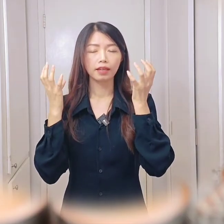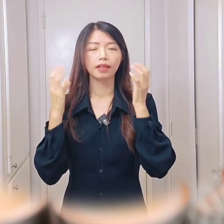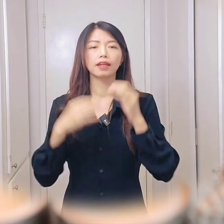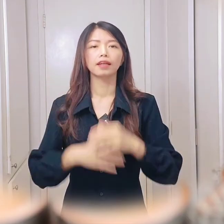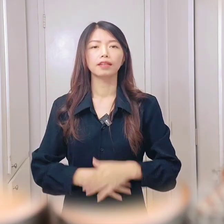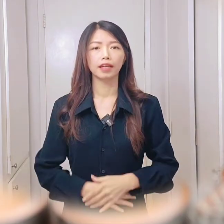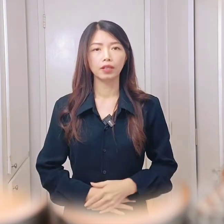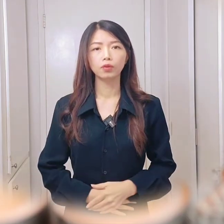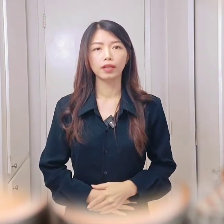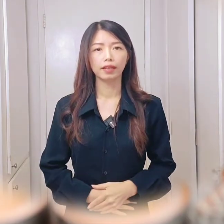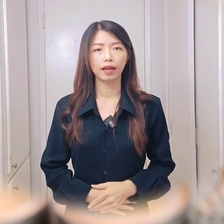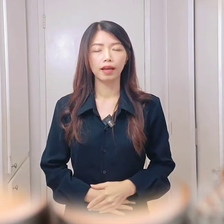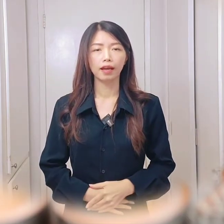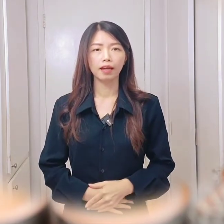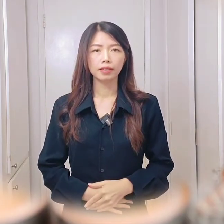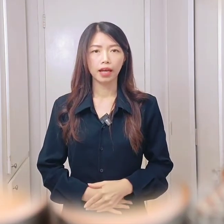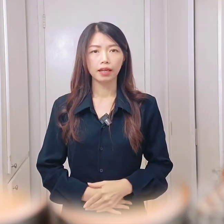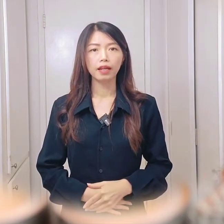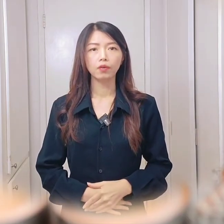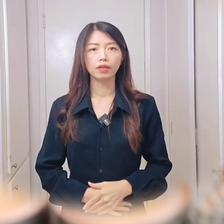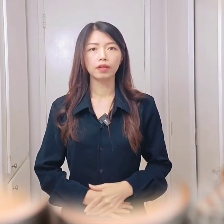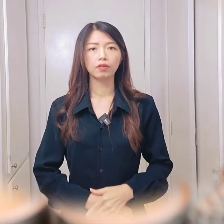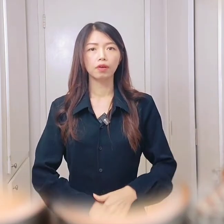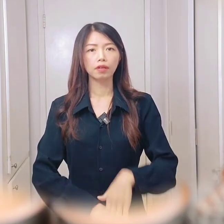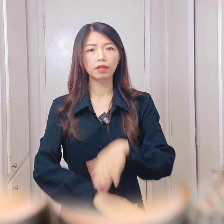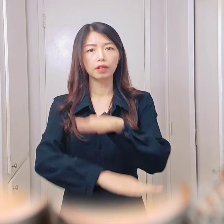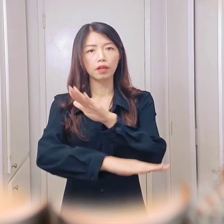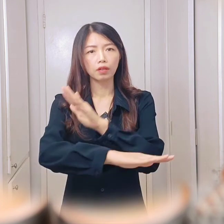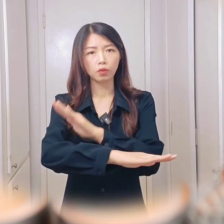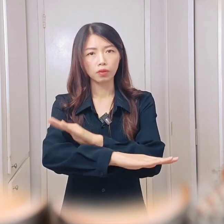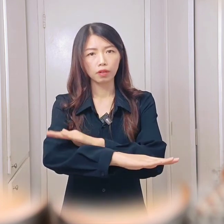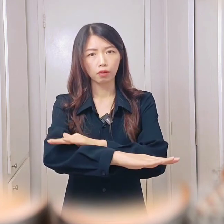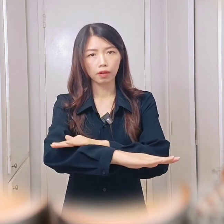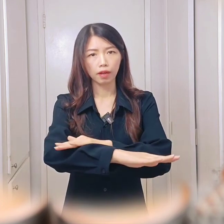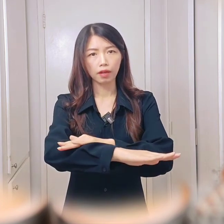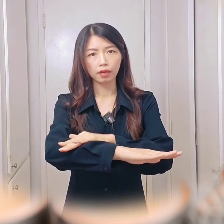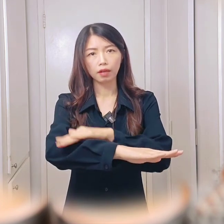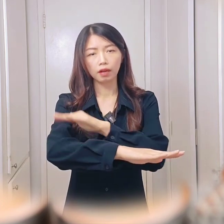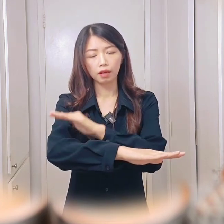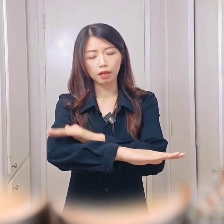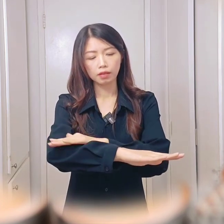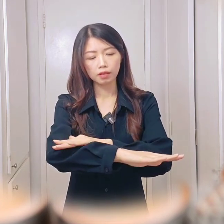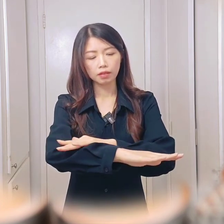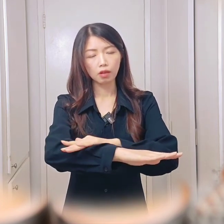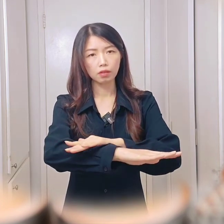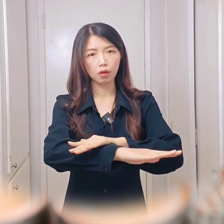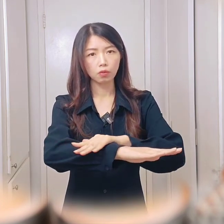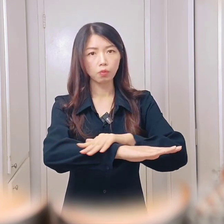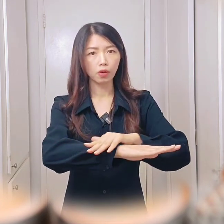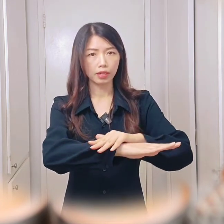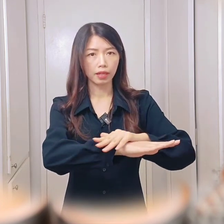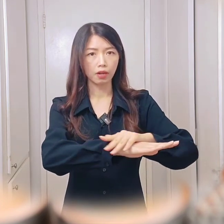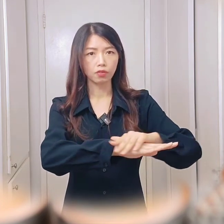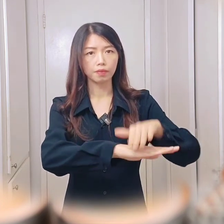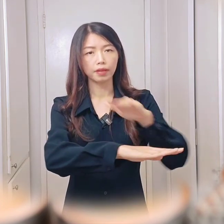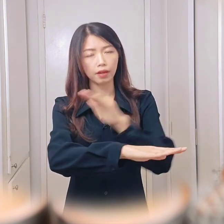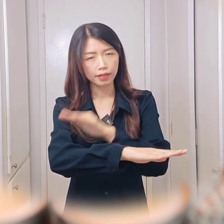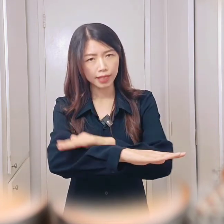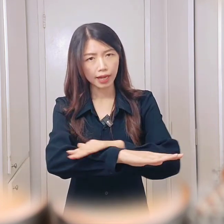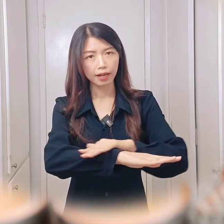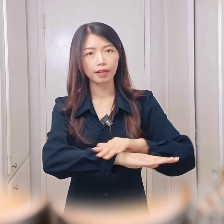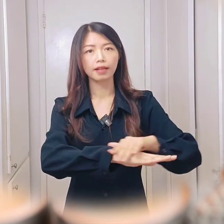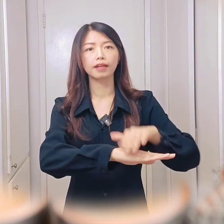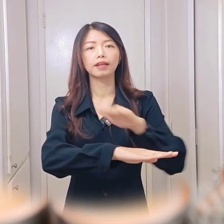아기 잘도 잔다. 잘이라고 하는 데의 수어는 손을 이렇게 스쳐서 손목까지 내려주시면